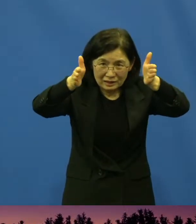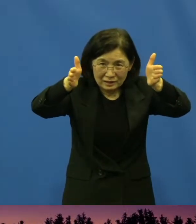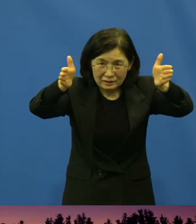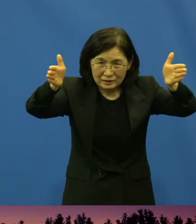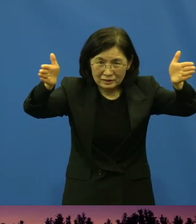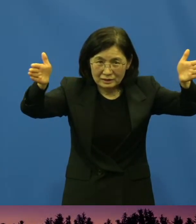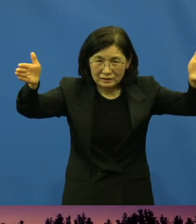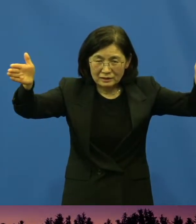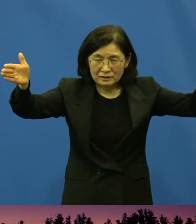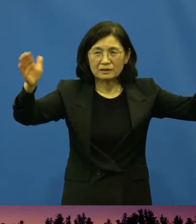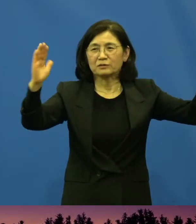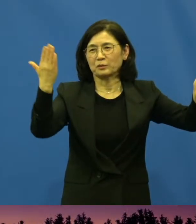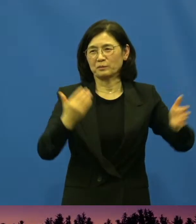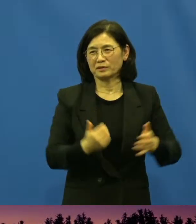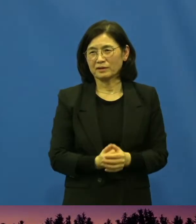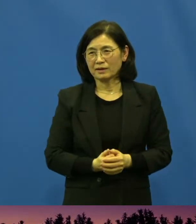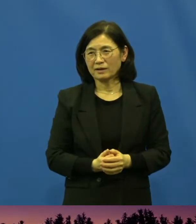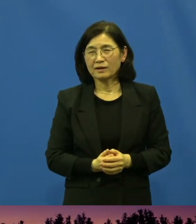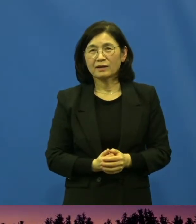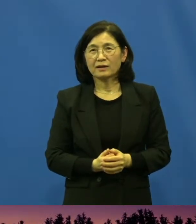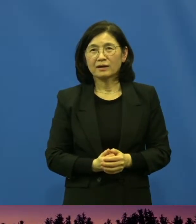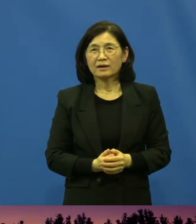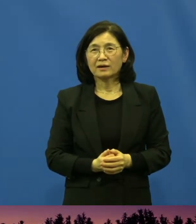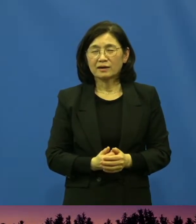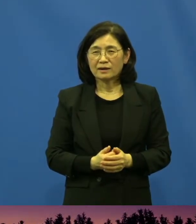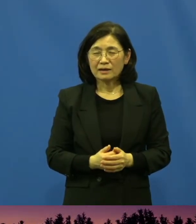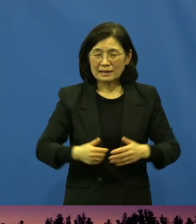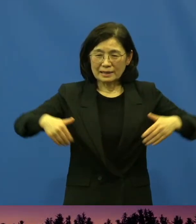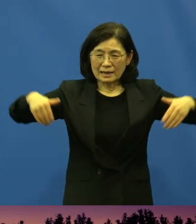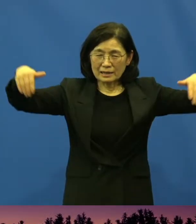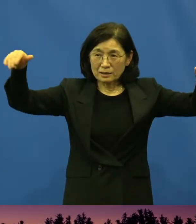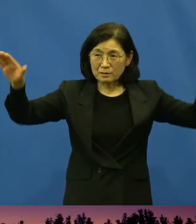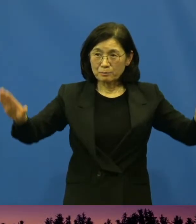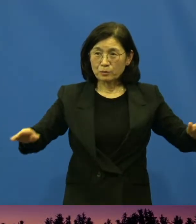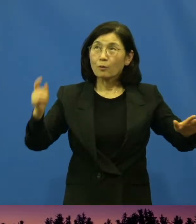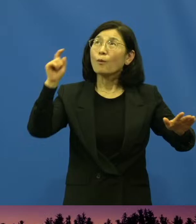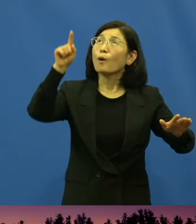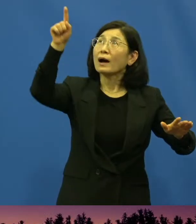시각이 넓어지는 겁니다. 날개를 펴고 하늘을 오른 것 같은 것이죠.